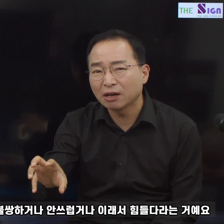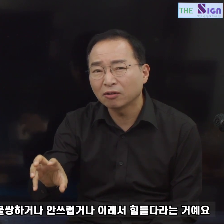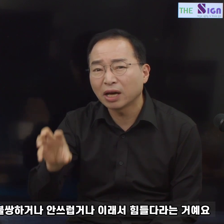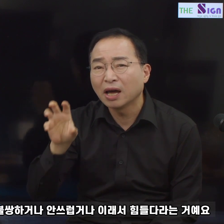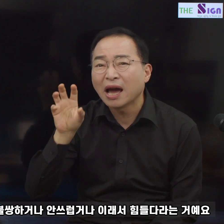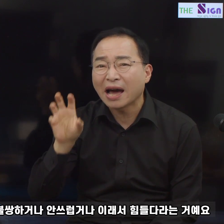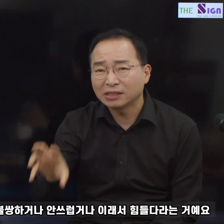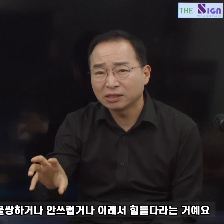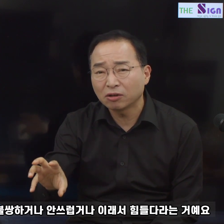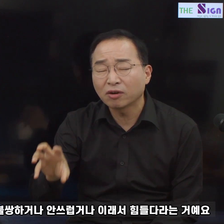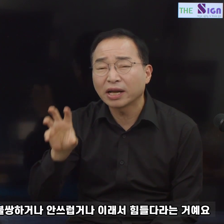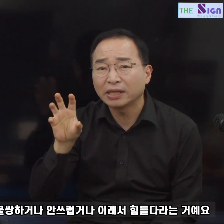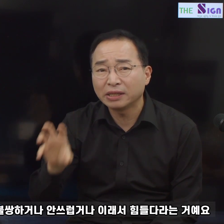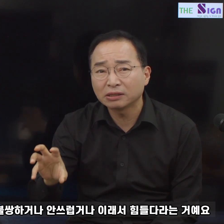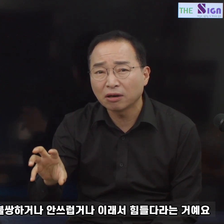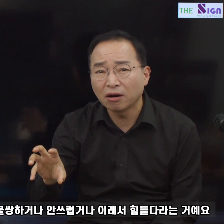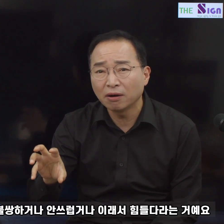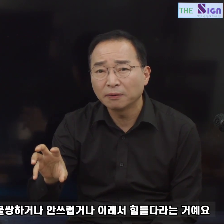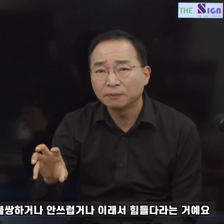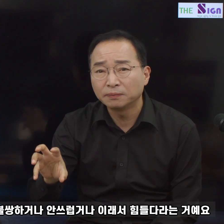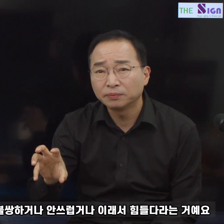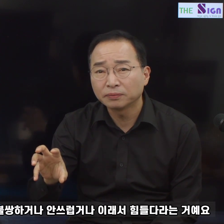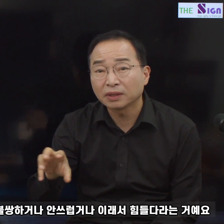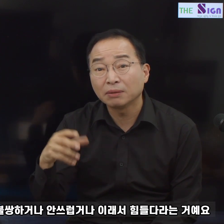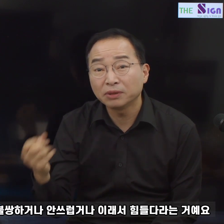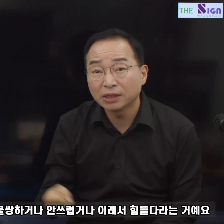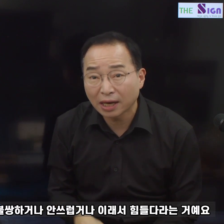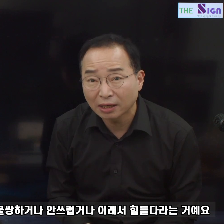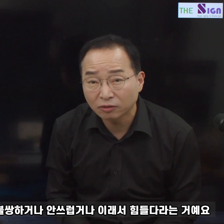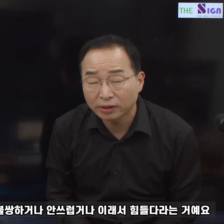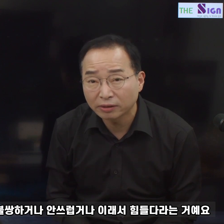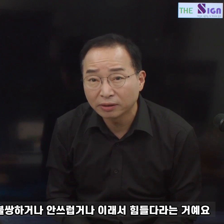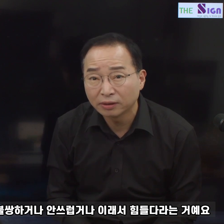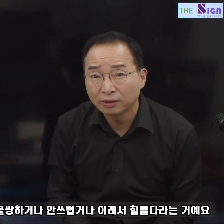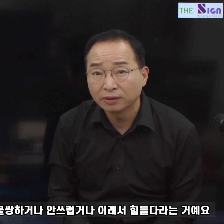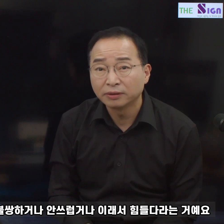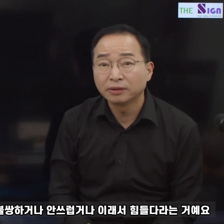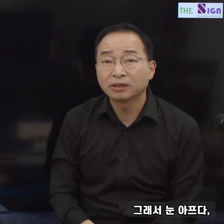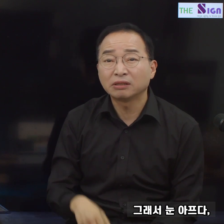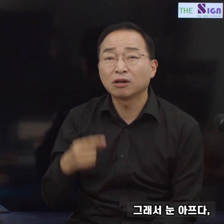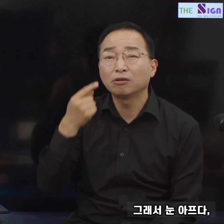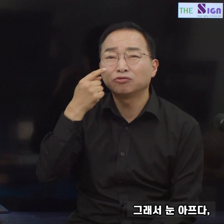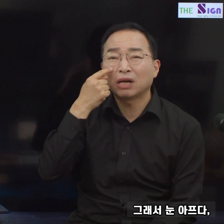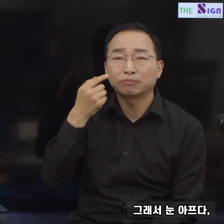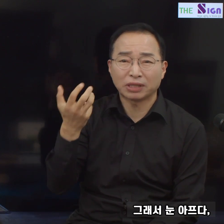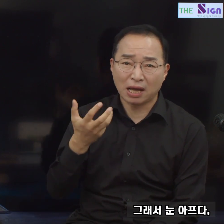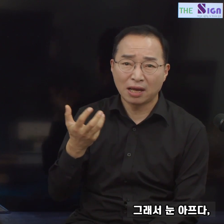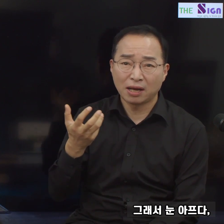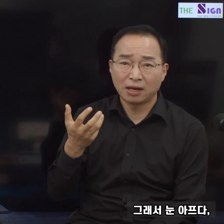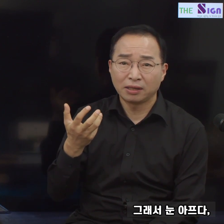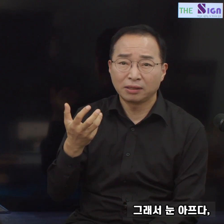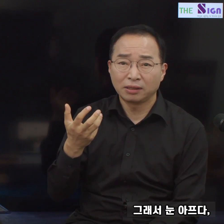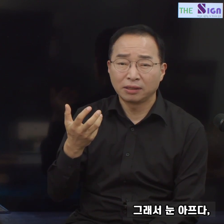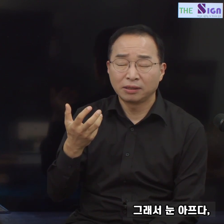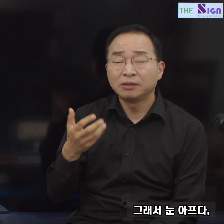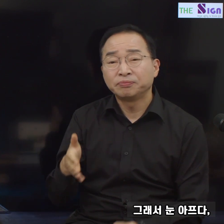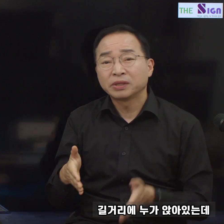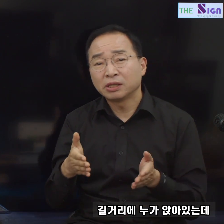불쌍하거나 안쓰럽거나 이래서 힘들다라는 거예요. 그래서 눈 아프다. 길거리